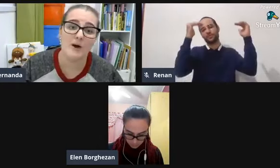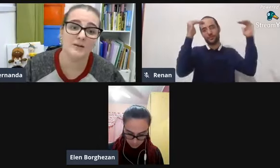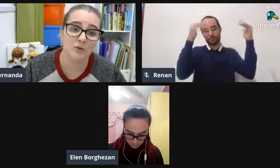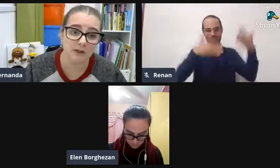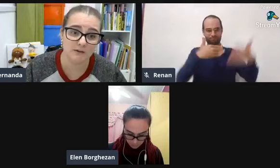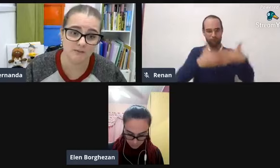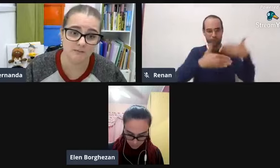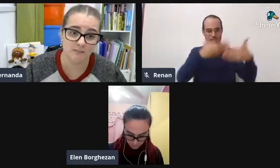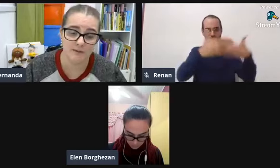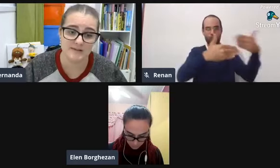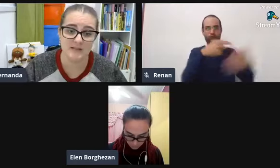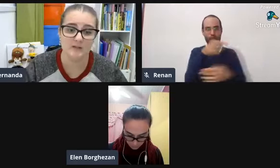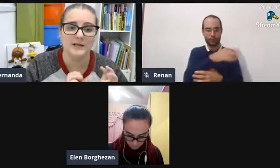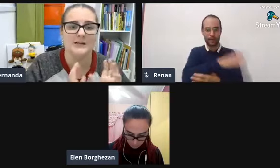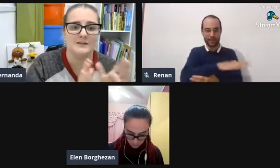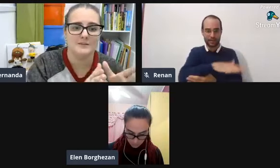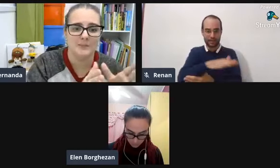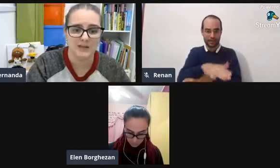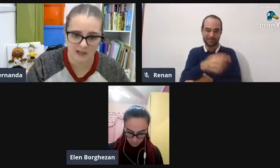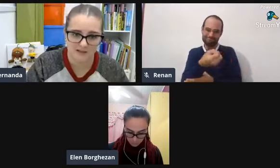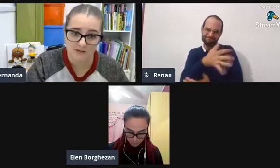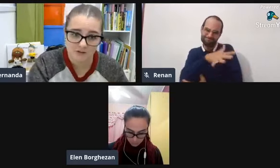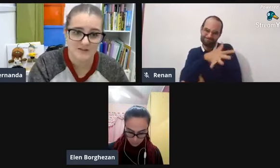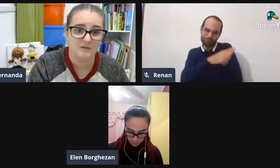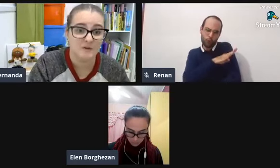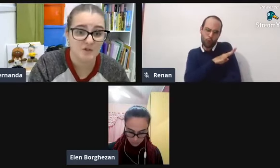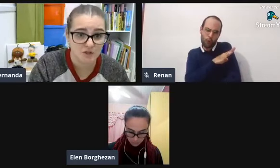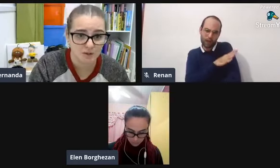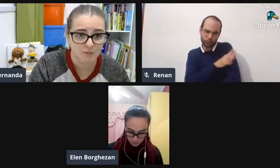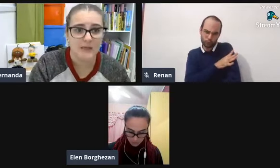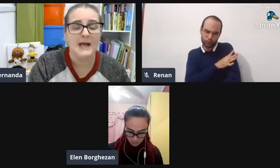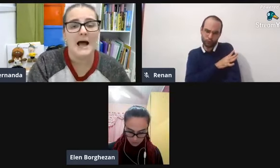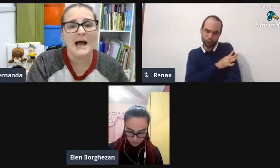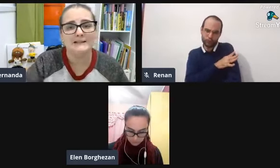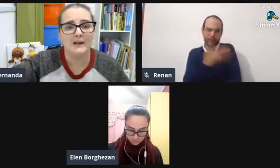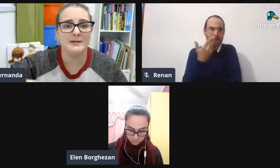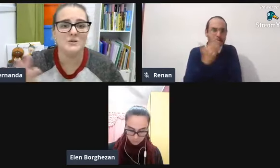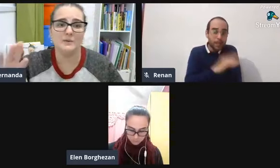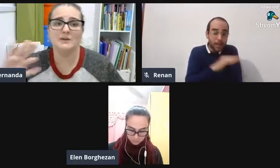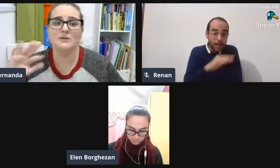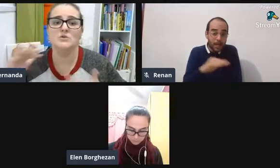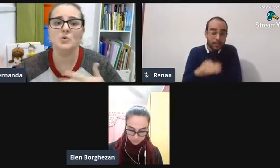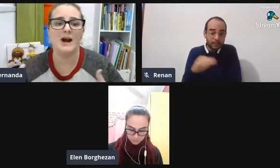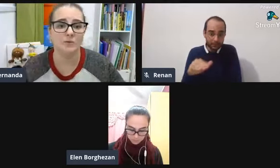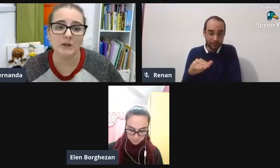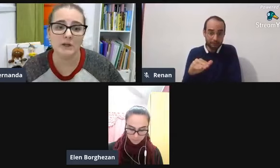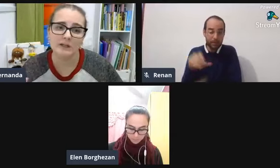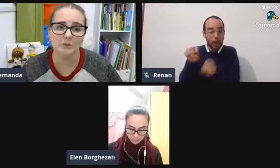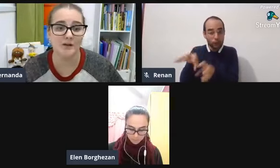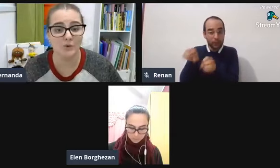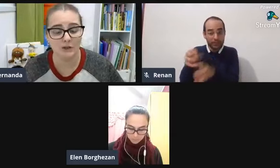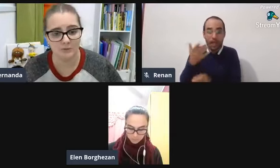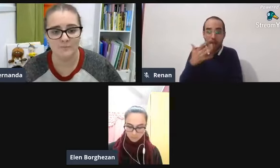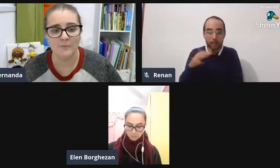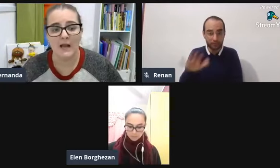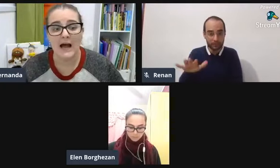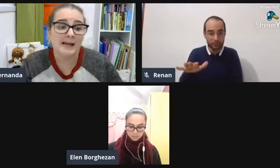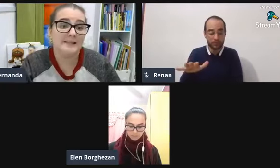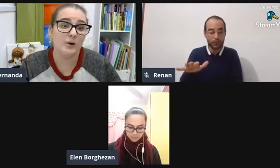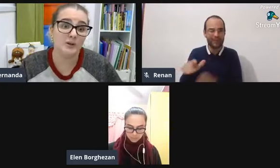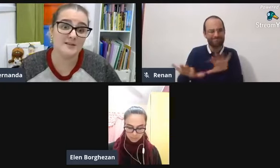ali até o 4º ano, pensando na criança pequena da educação infantil, até mais ou menos o 4º ano, 5º